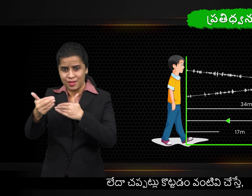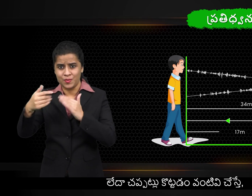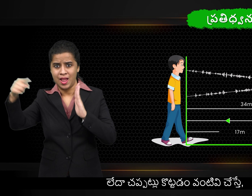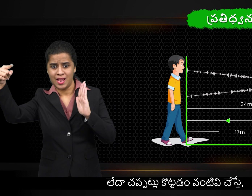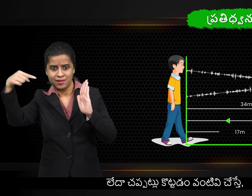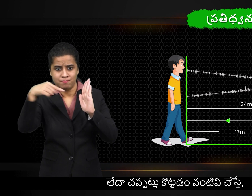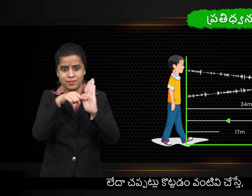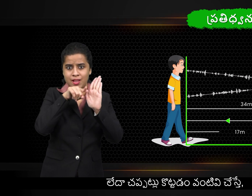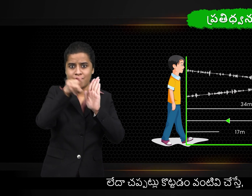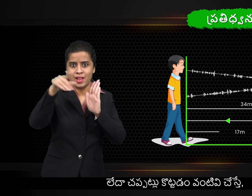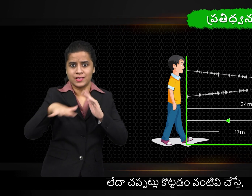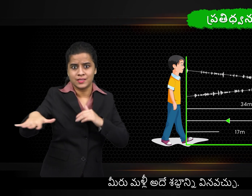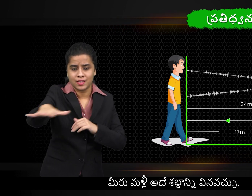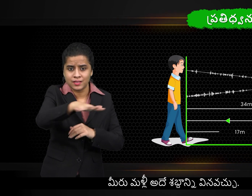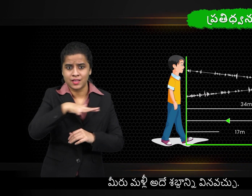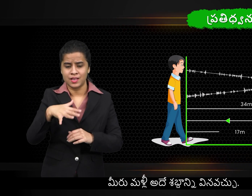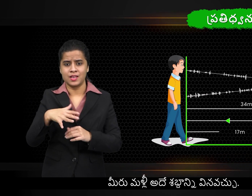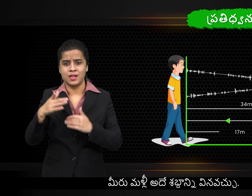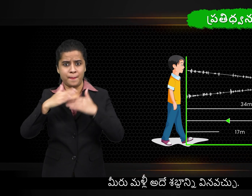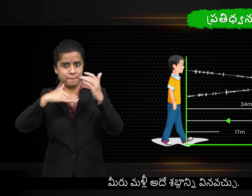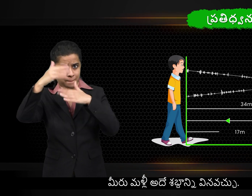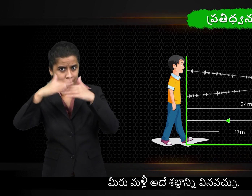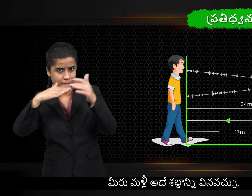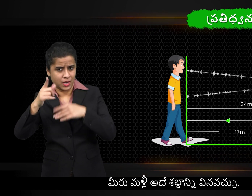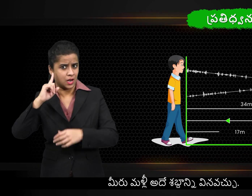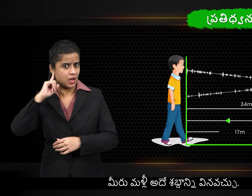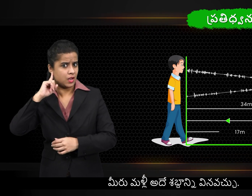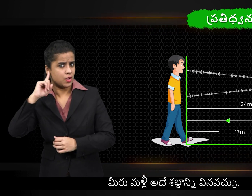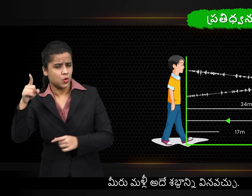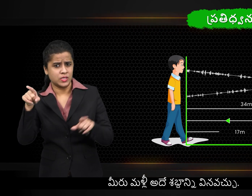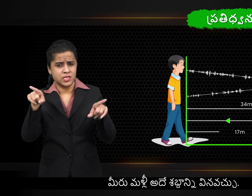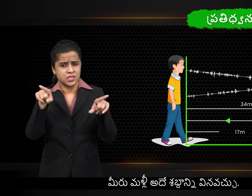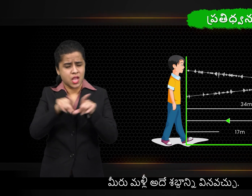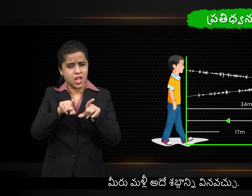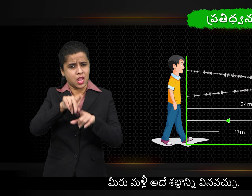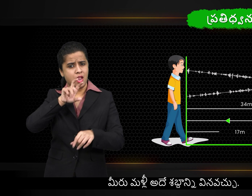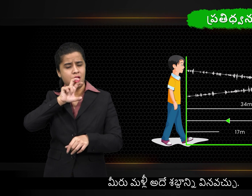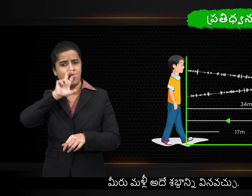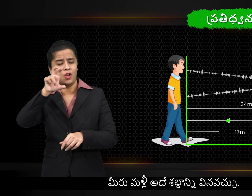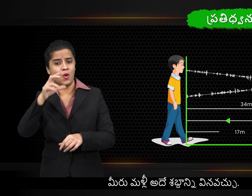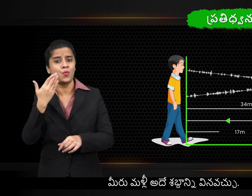కొట్టడం వంటివి చేస్తే మీరు మళ్ళీ అదే శబ్దాన్ని వినవచ్చు.